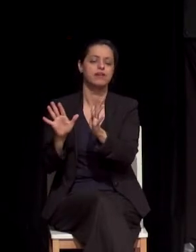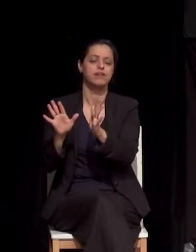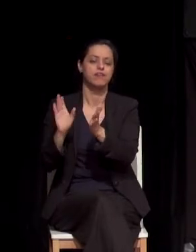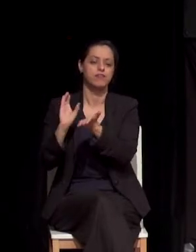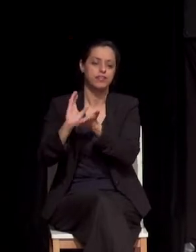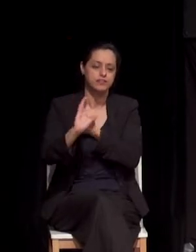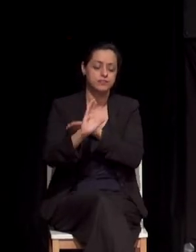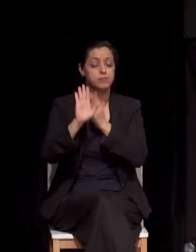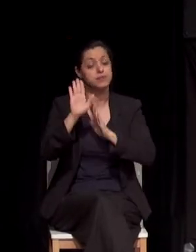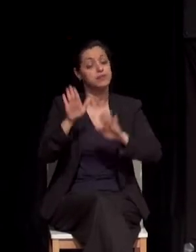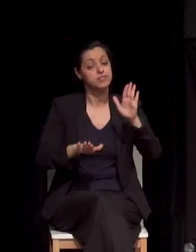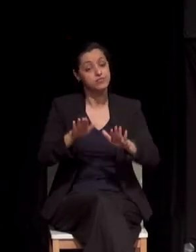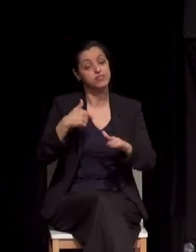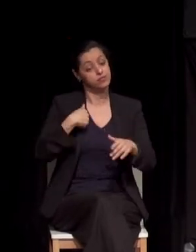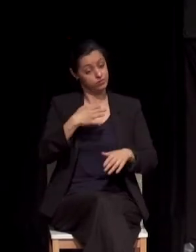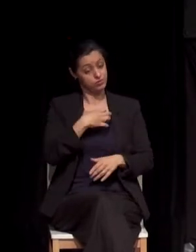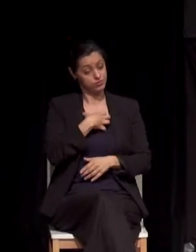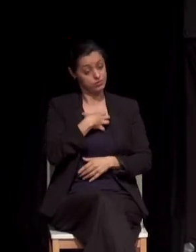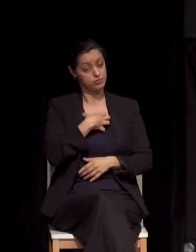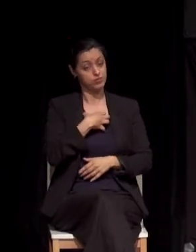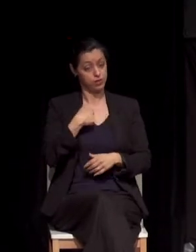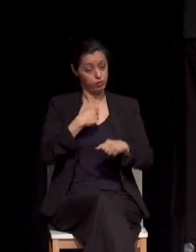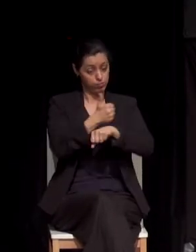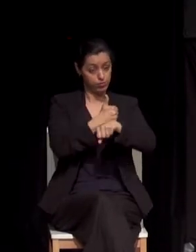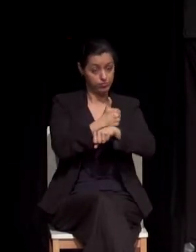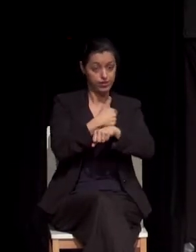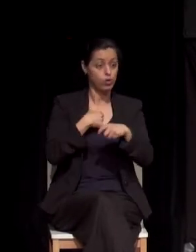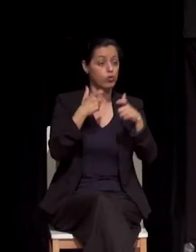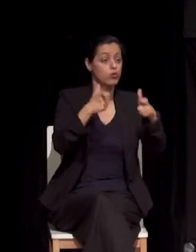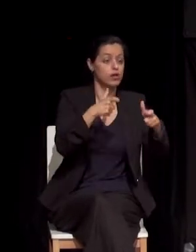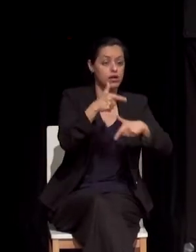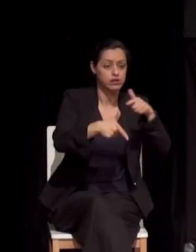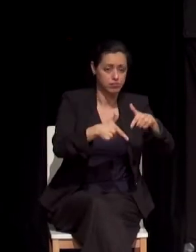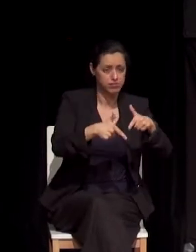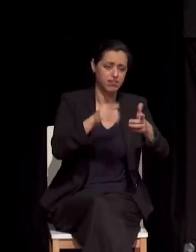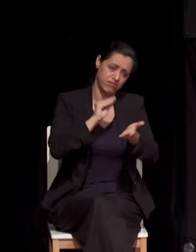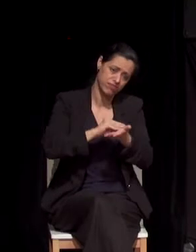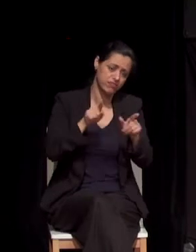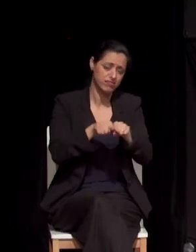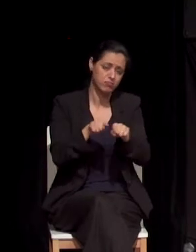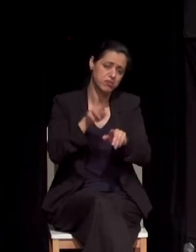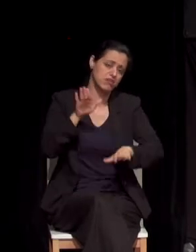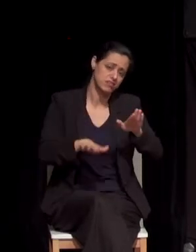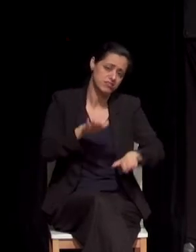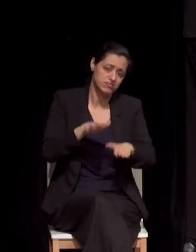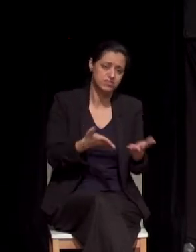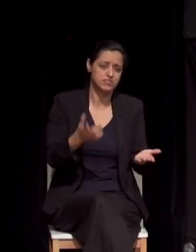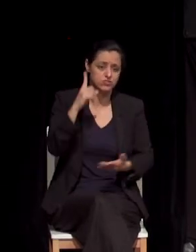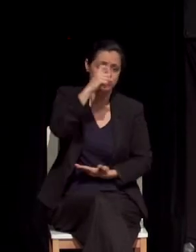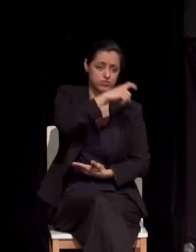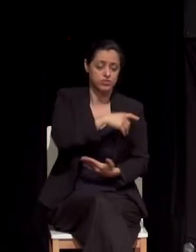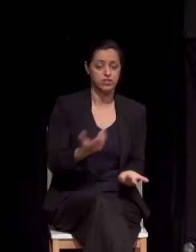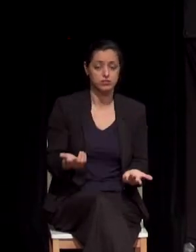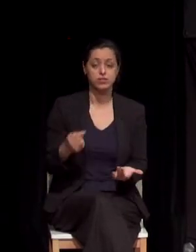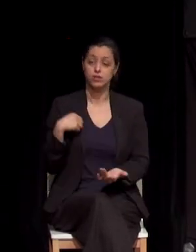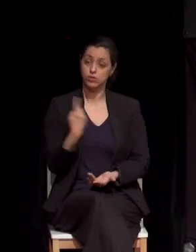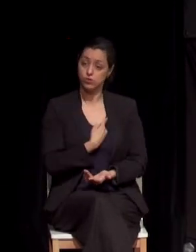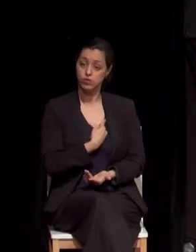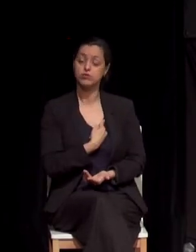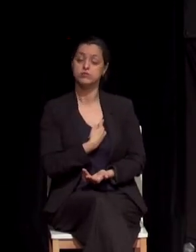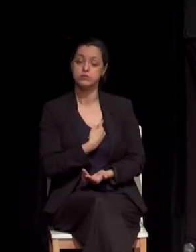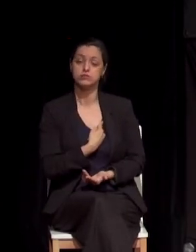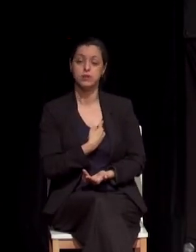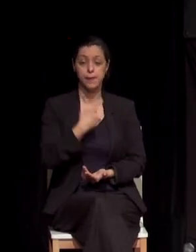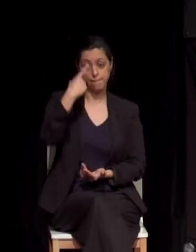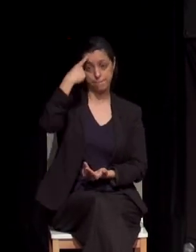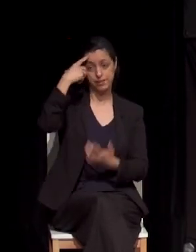que várias vezes não tem um lugar de atuação, como muitas outras de todos nós aqui devemos ter. Então, eu estou falando isso